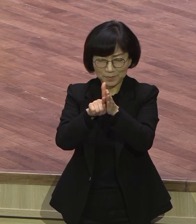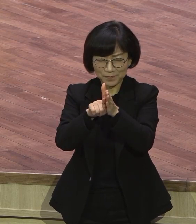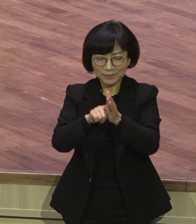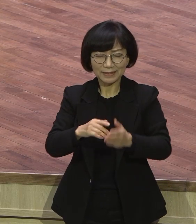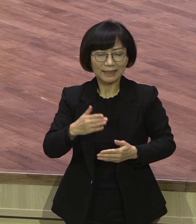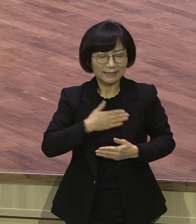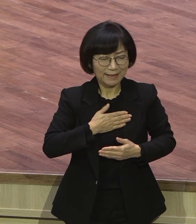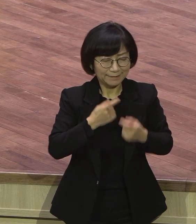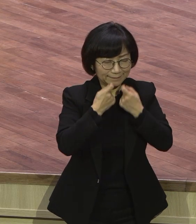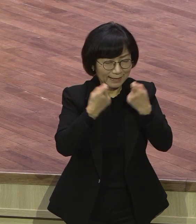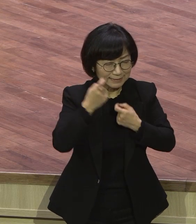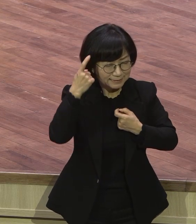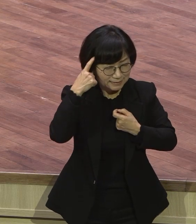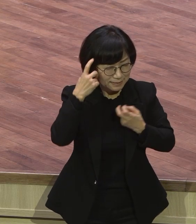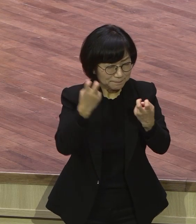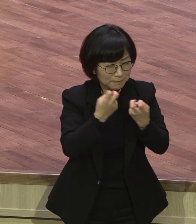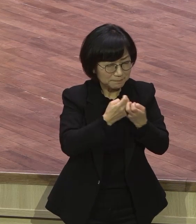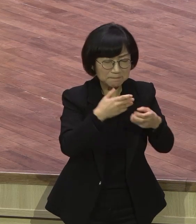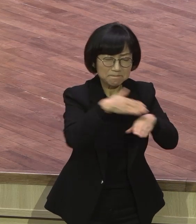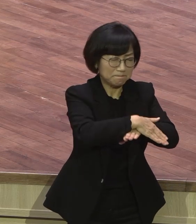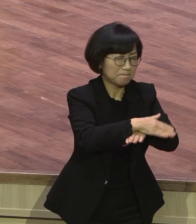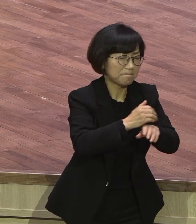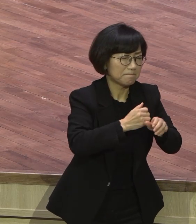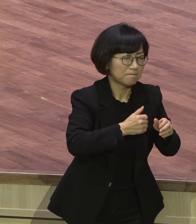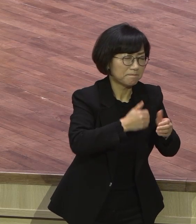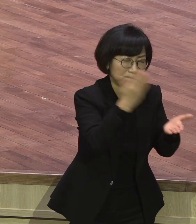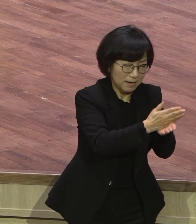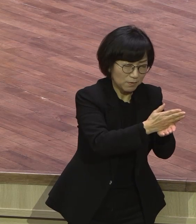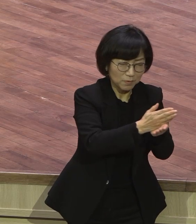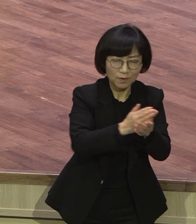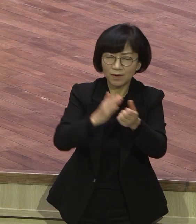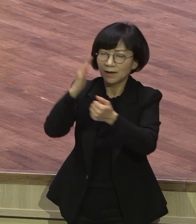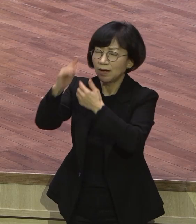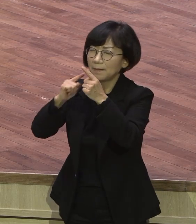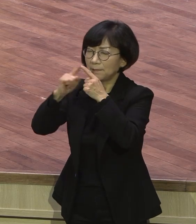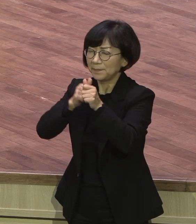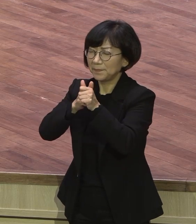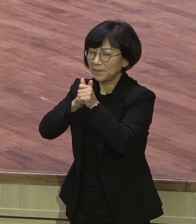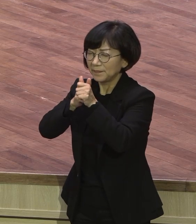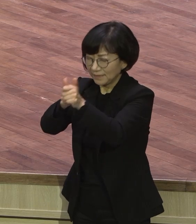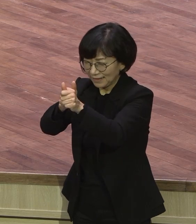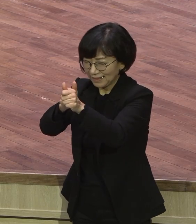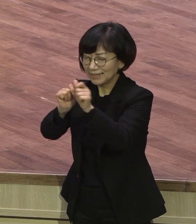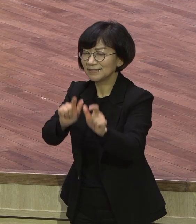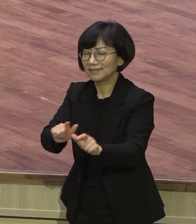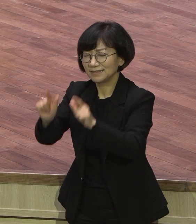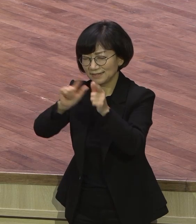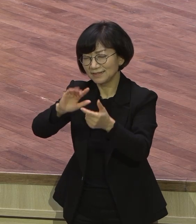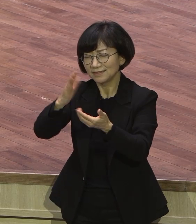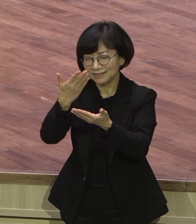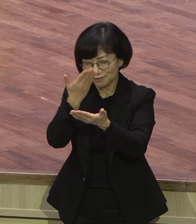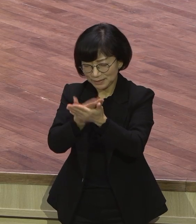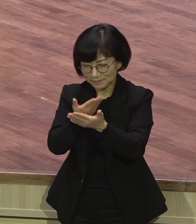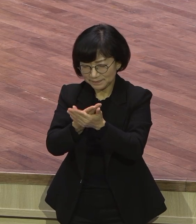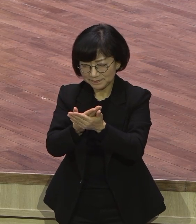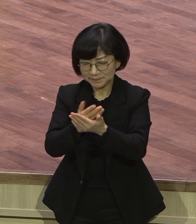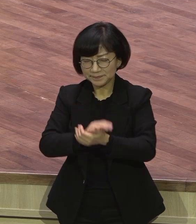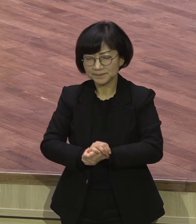상식이 아니라 말씀대로 살아가는 하나님의 사람들이 다 되게 하야 주옵소서